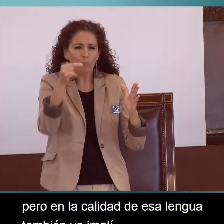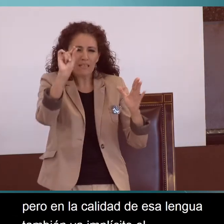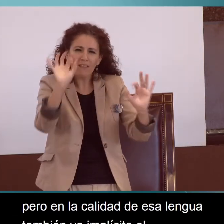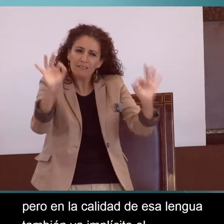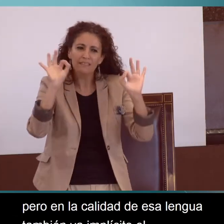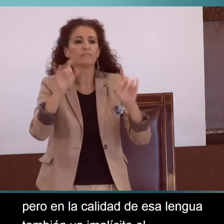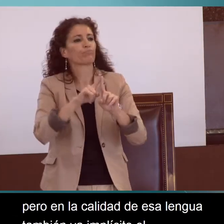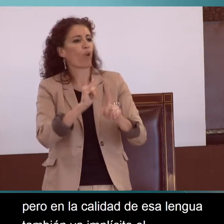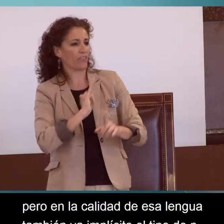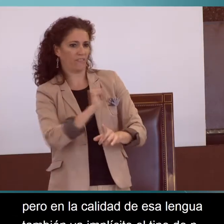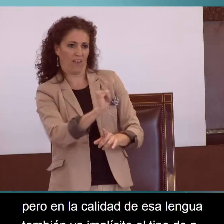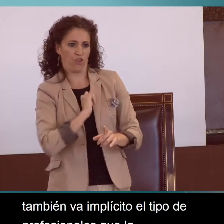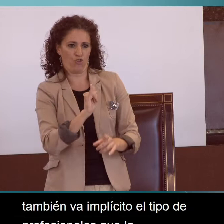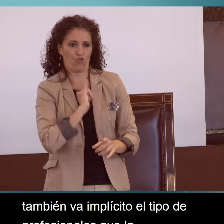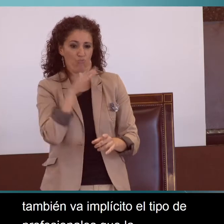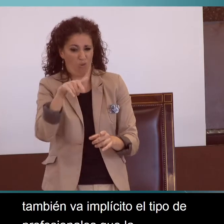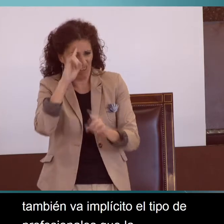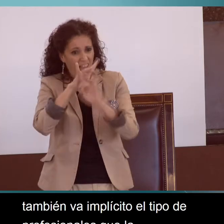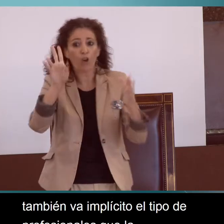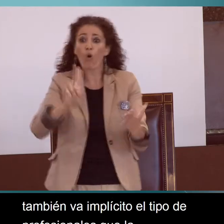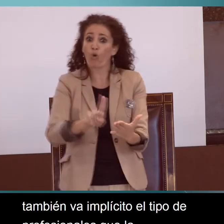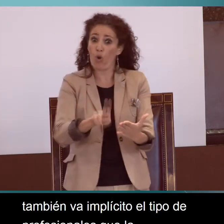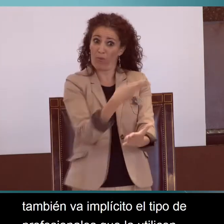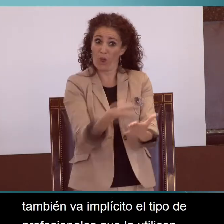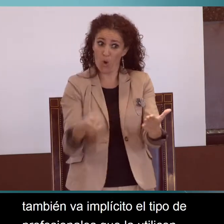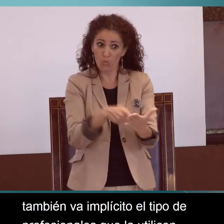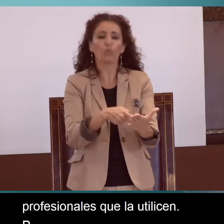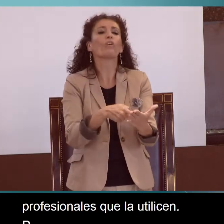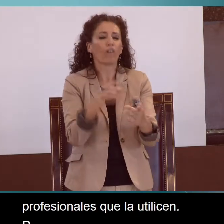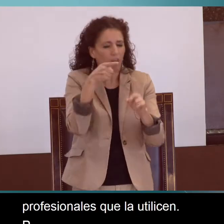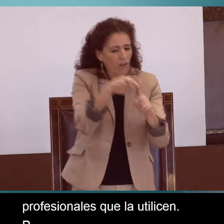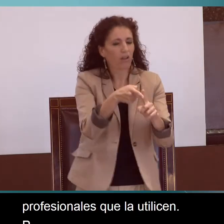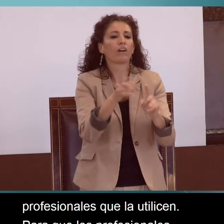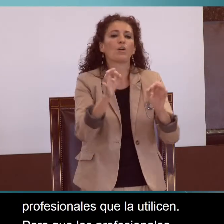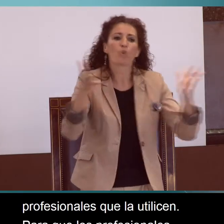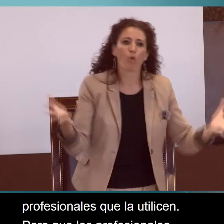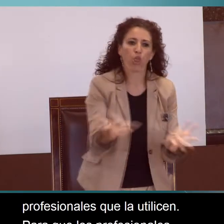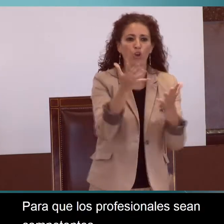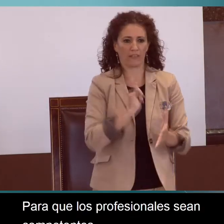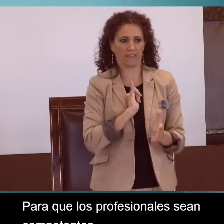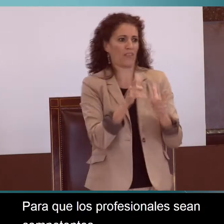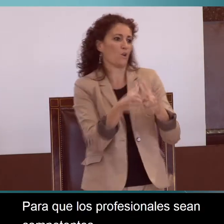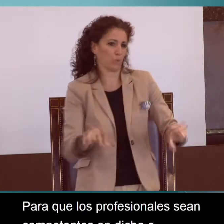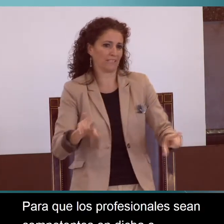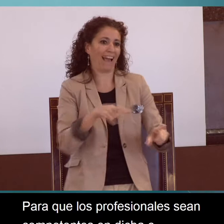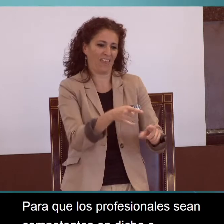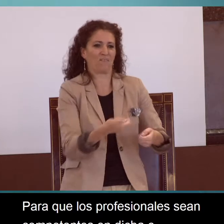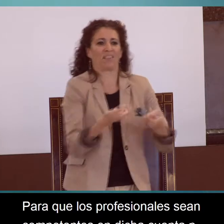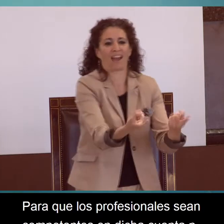tener en cuenta que primero hay que formarles en lo que respecta a los profesionales oyentes, pero también contar con profesionales sordos, según